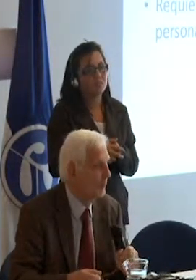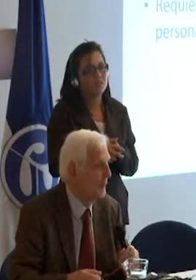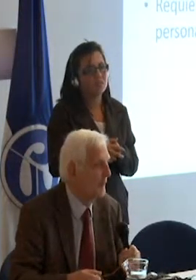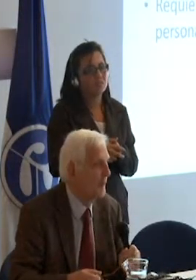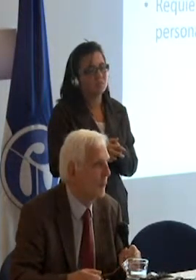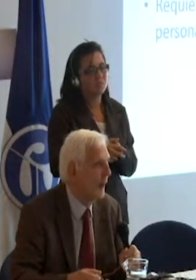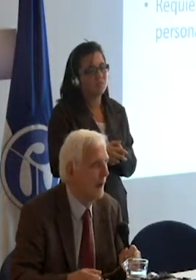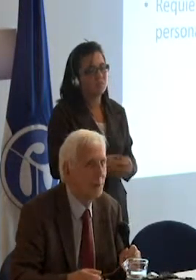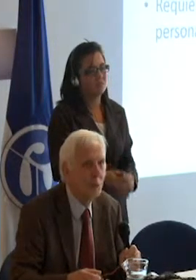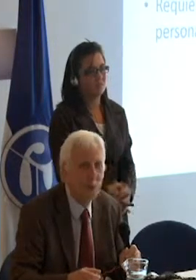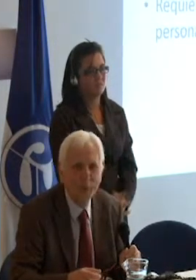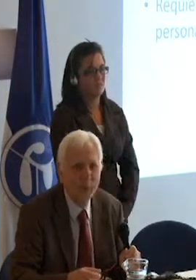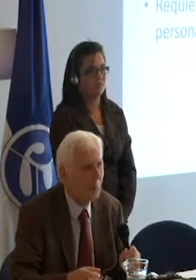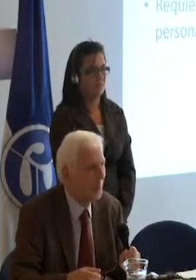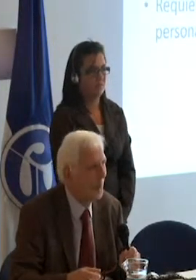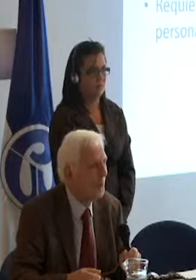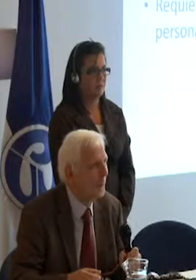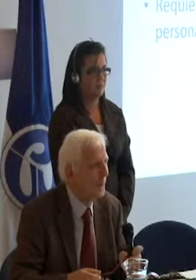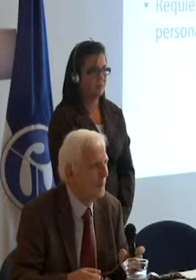si no, nos